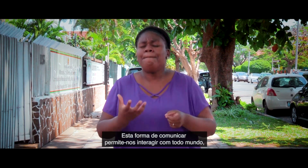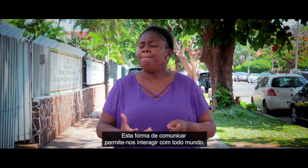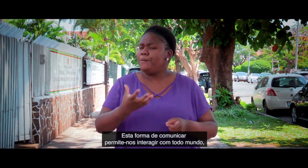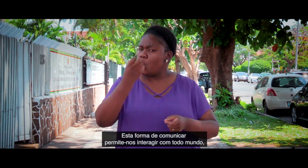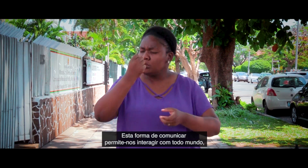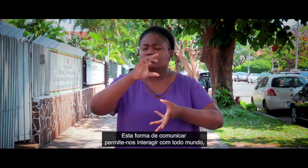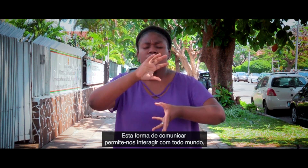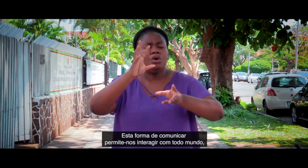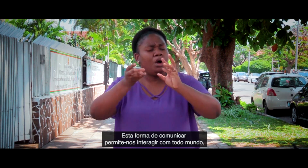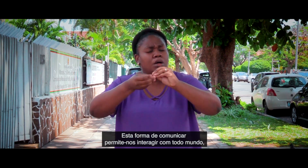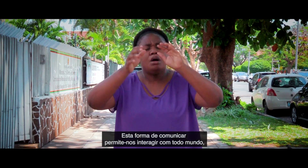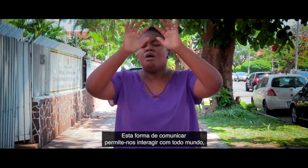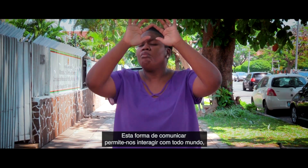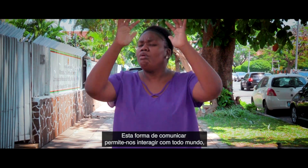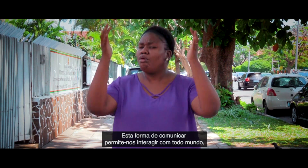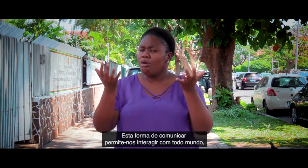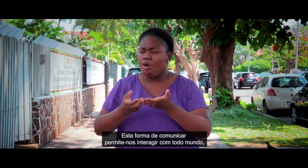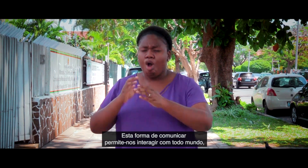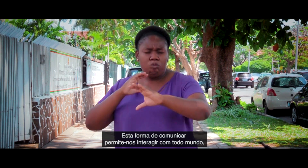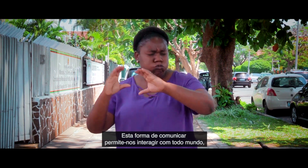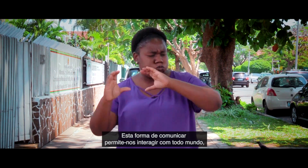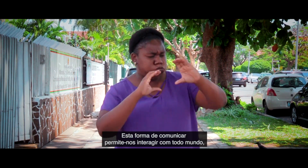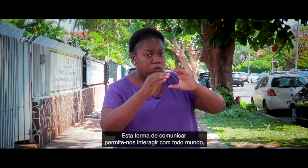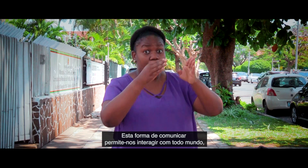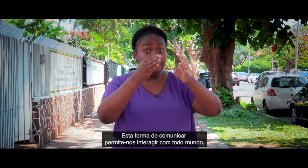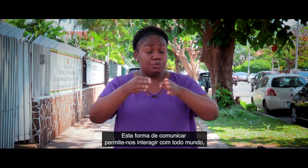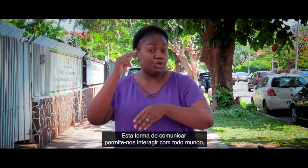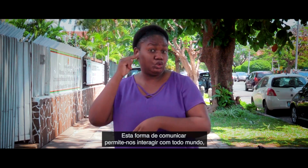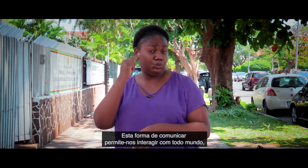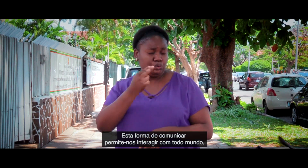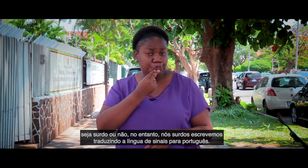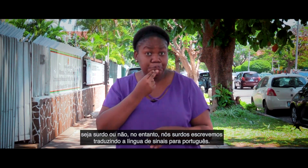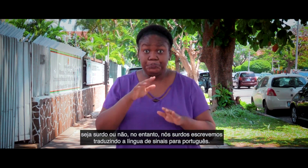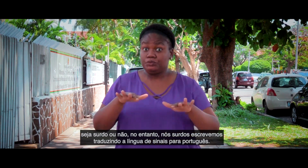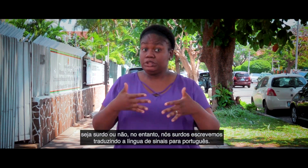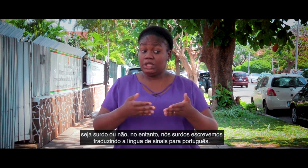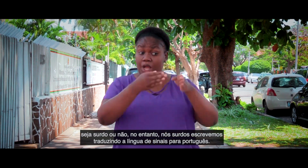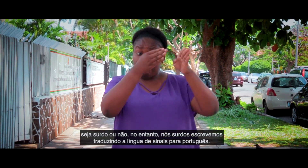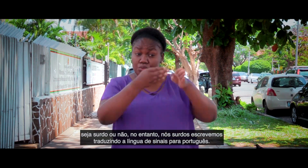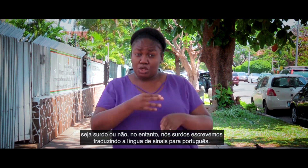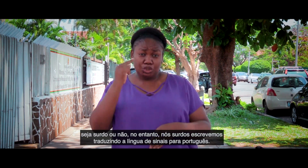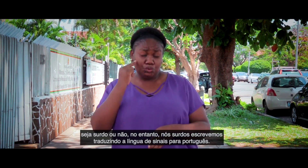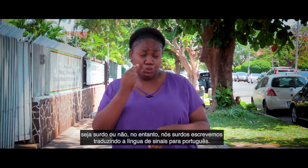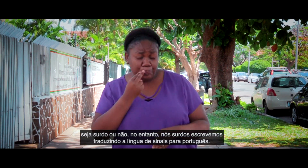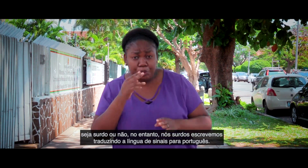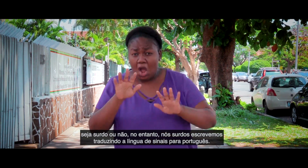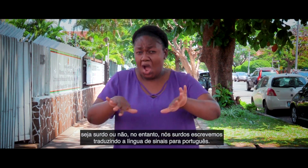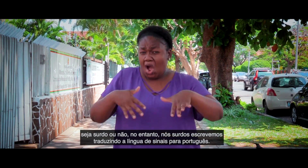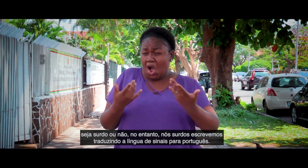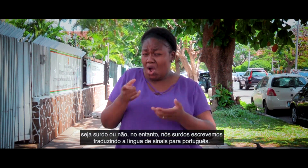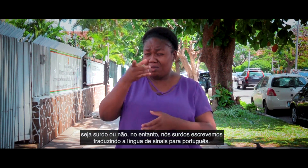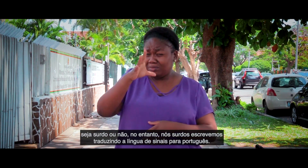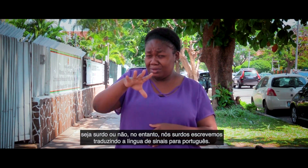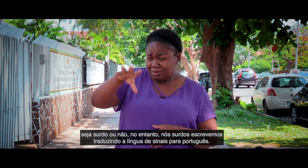Esta forma de comunicar permite-nos interagir com todo mundo, seja surdo ou não. No